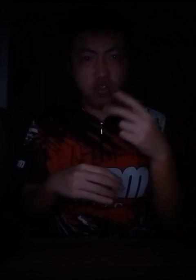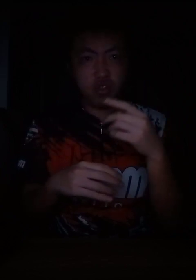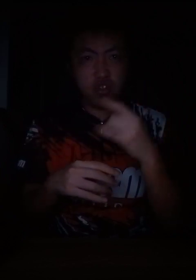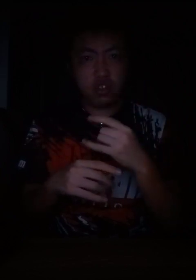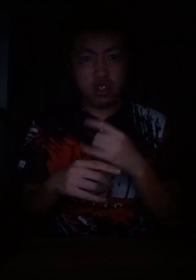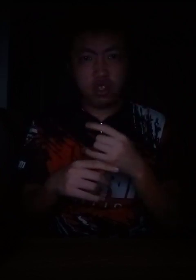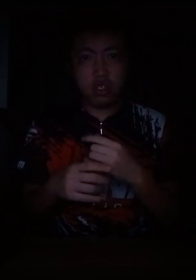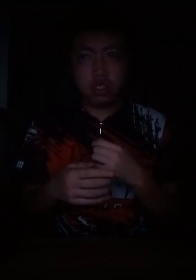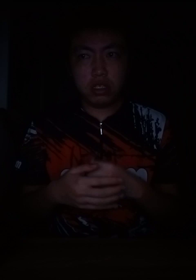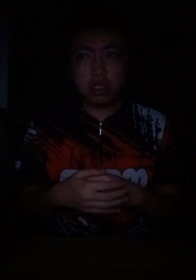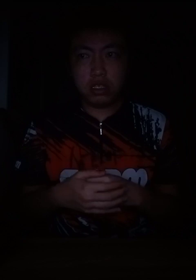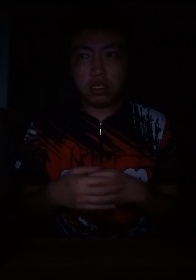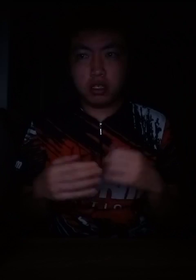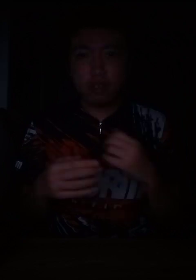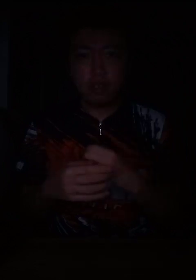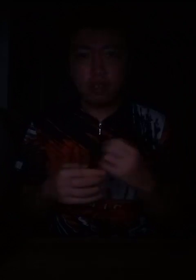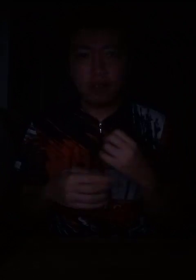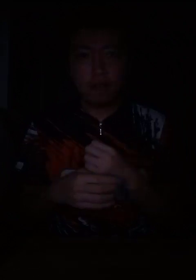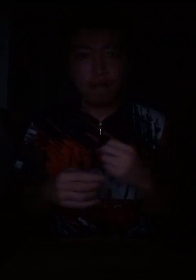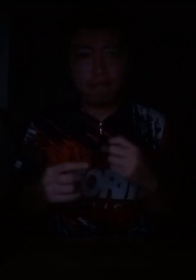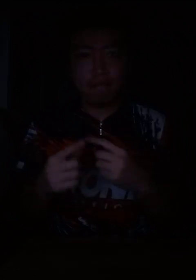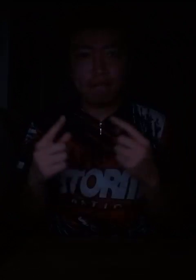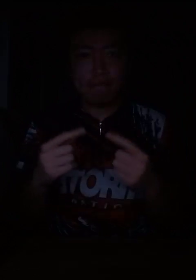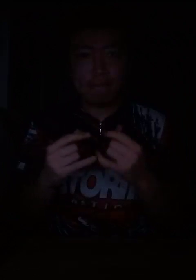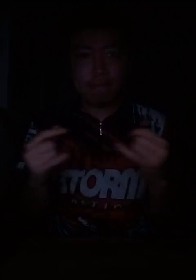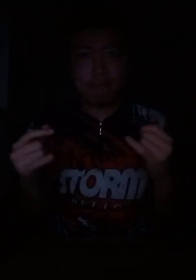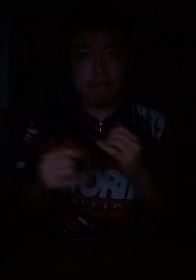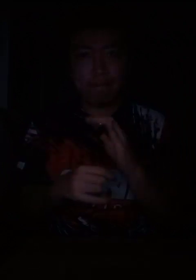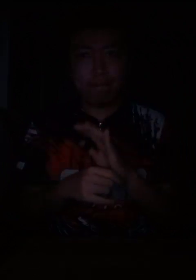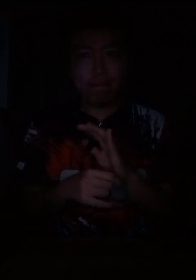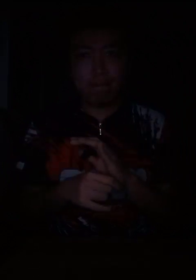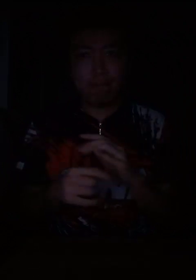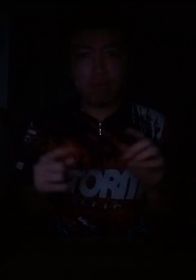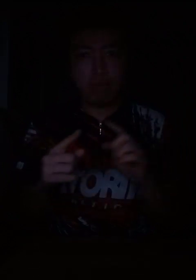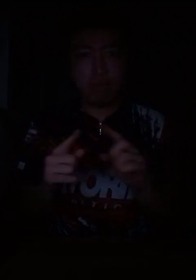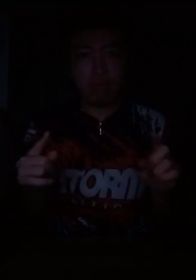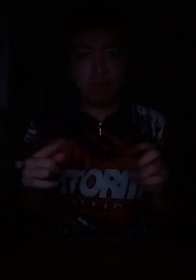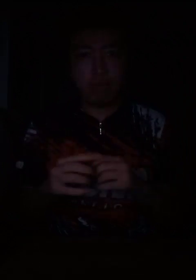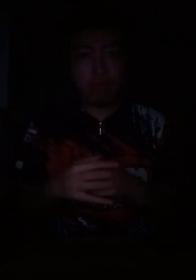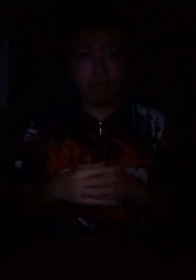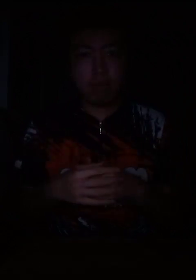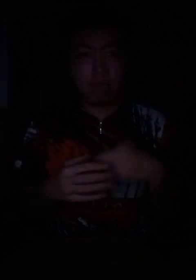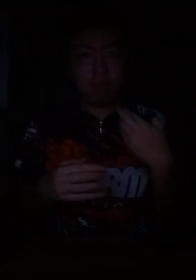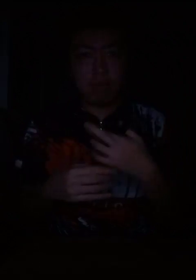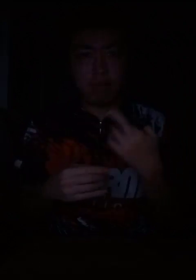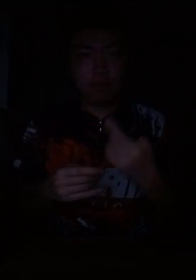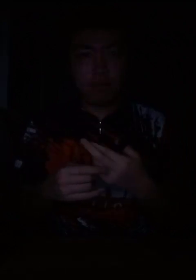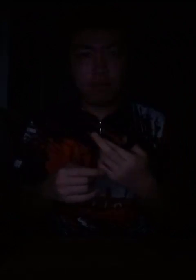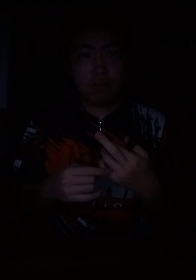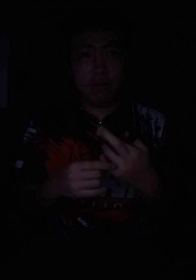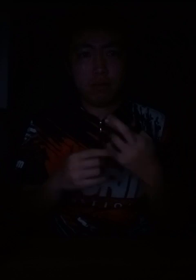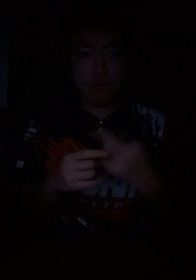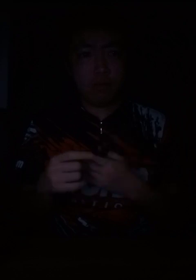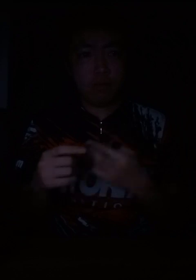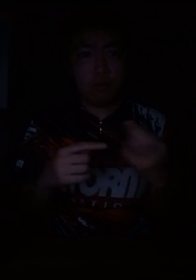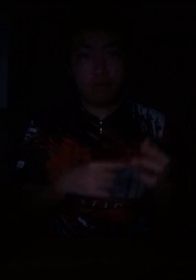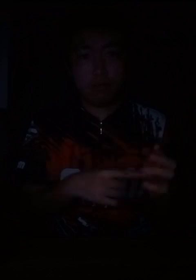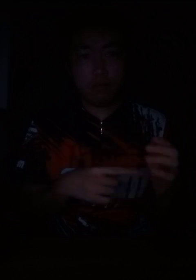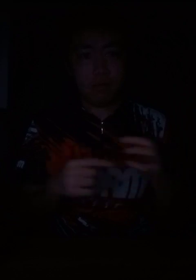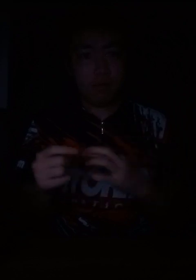부분에 대한 것은 운송을 거부할 수 있도록 되어 있고요. 승차한 경우에도 하차할 수 있도록 이렇게 규정이